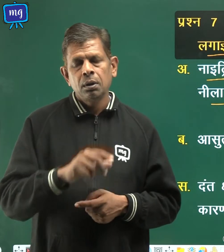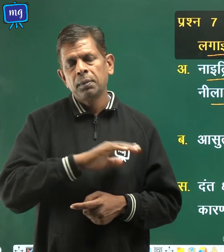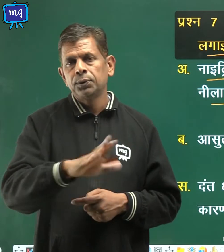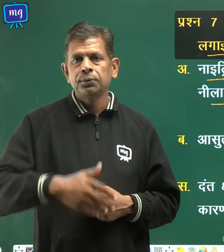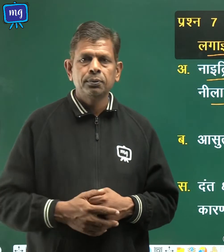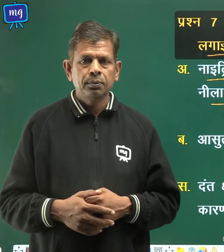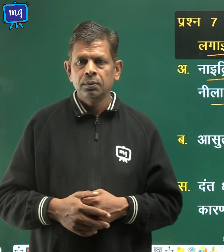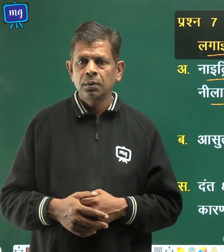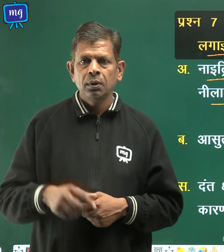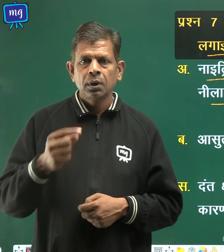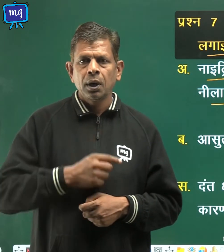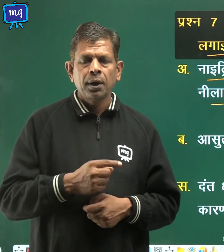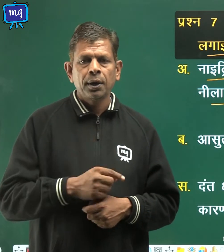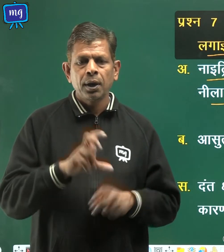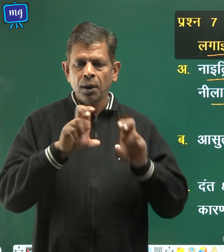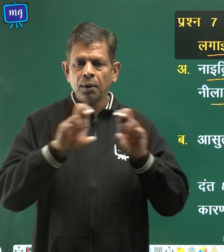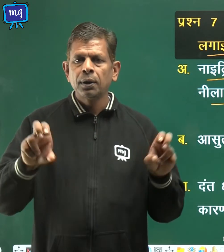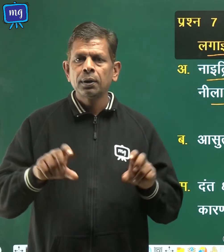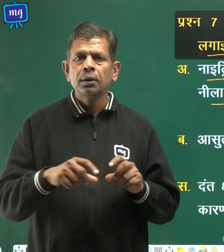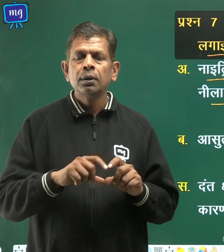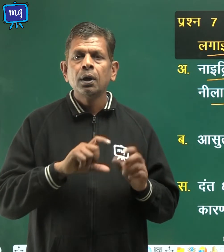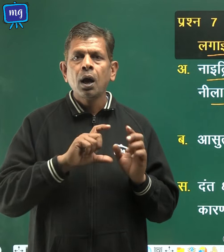बच्चों क्या ये कथन सही है?